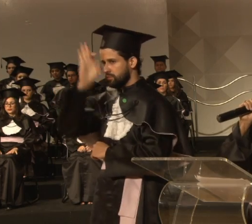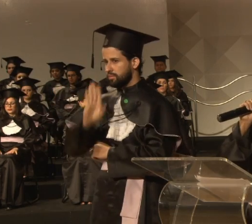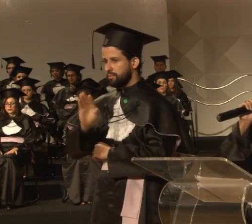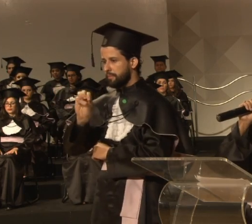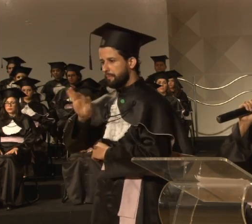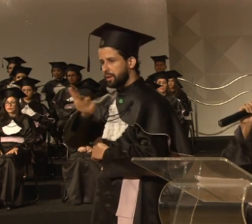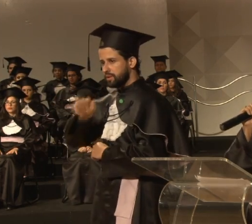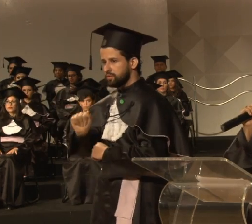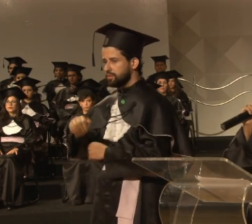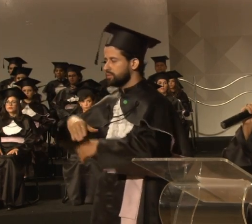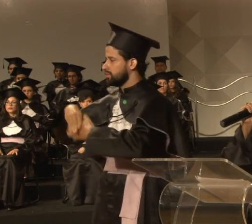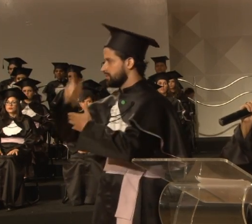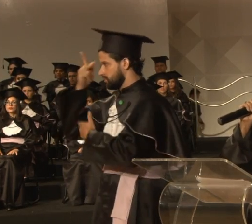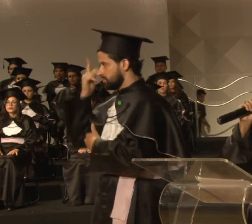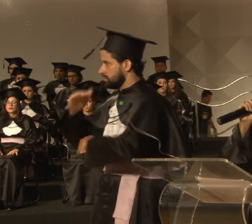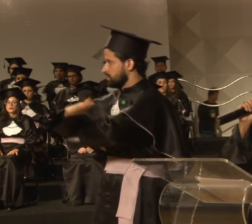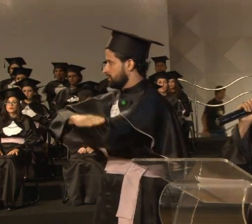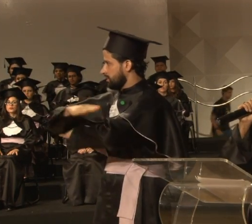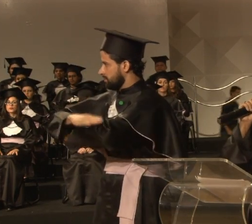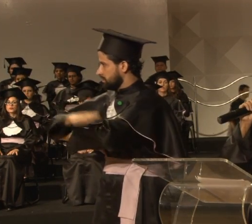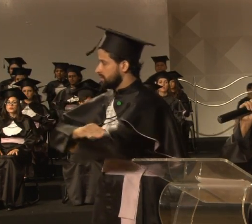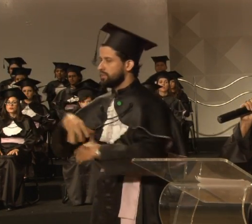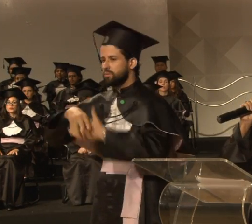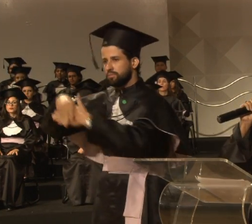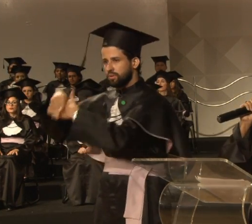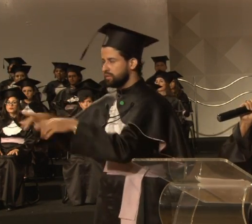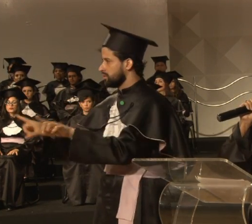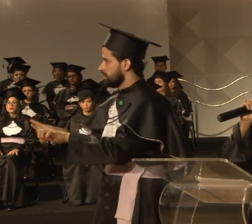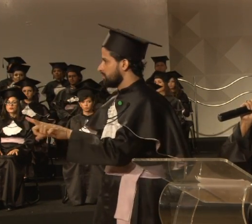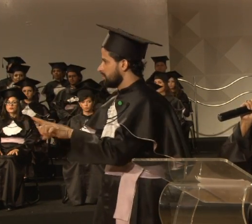os componentes da mesa. Cumprimento também todos os